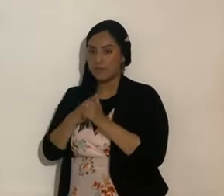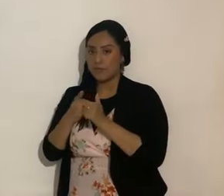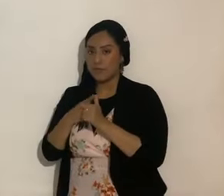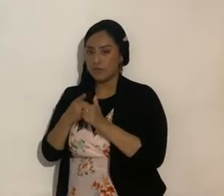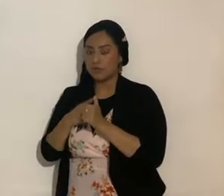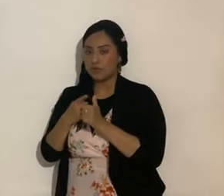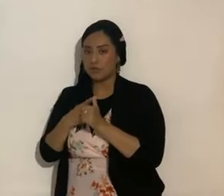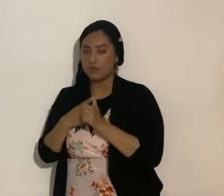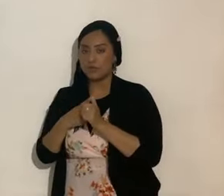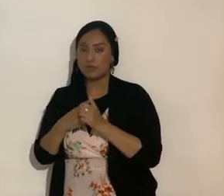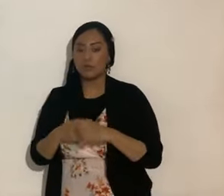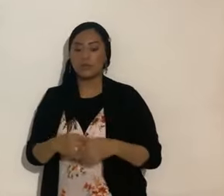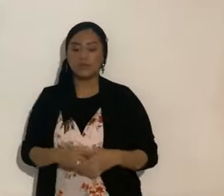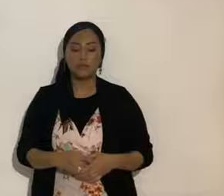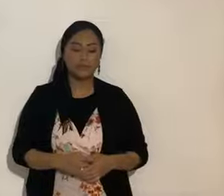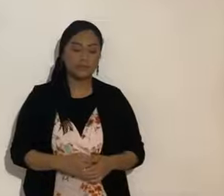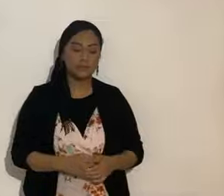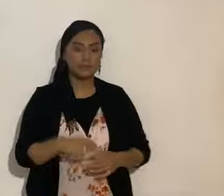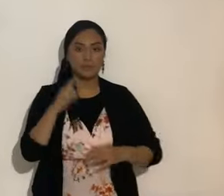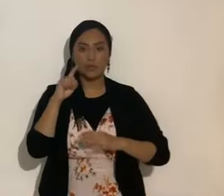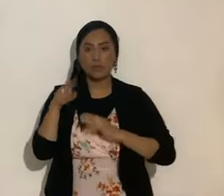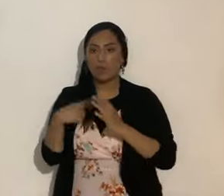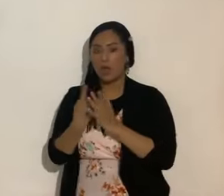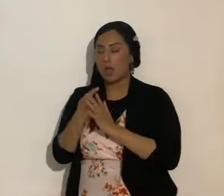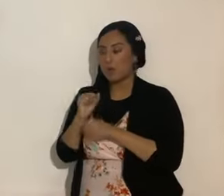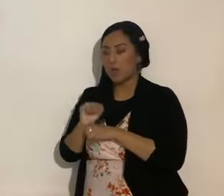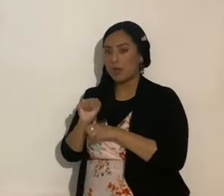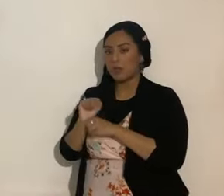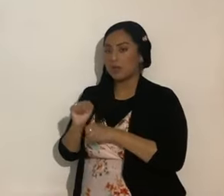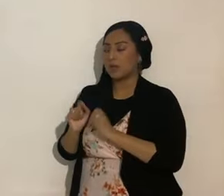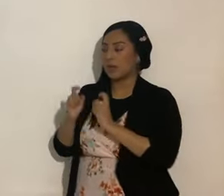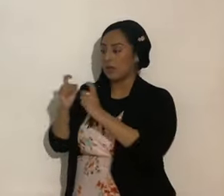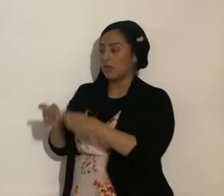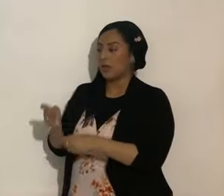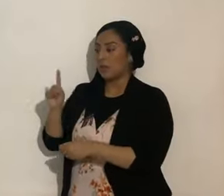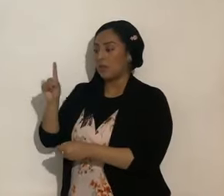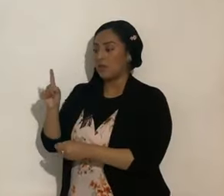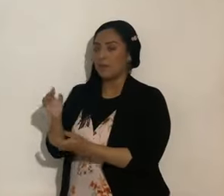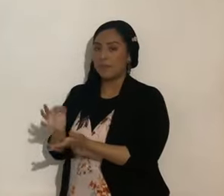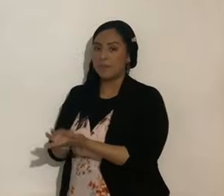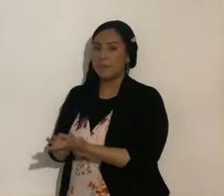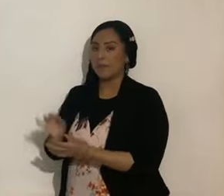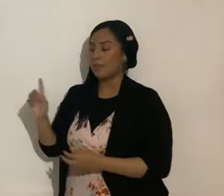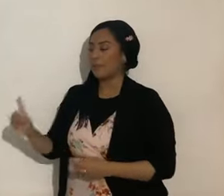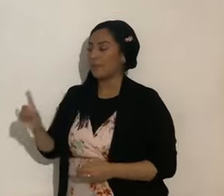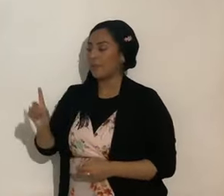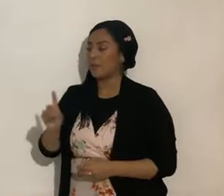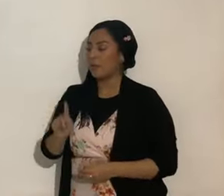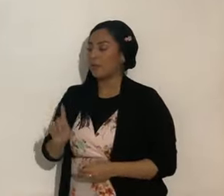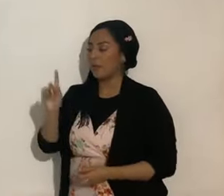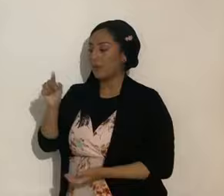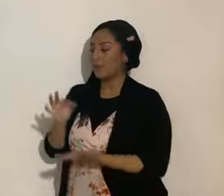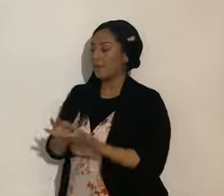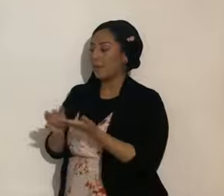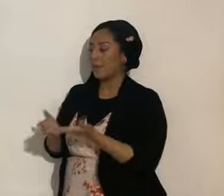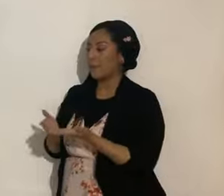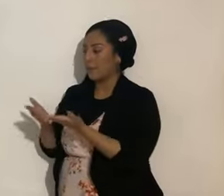trabajado muy poquito tiempo, una hora, ¿sí? Y recibieron cada uno de ellos un